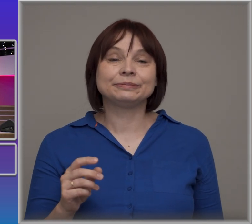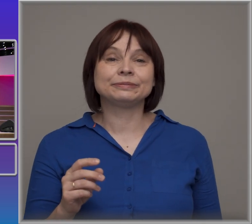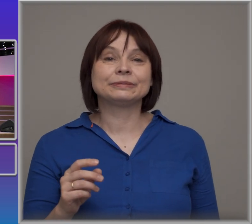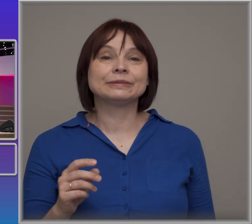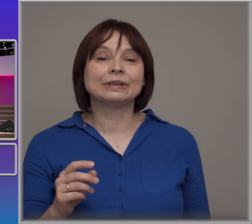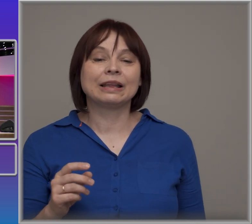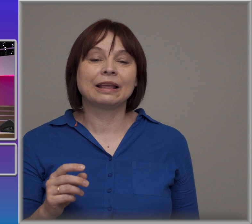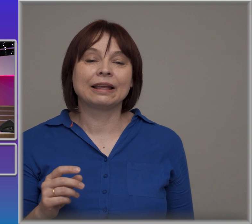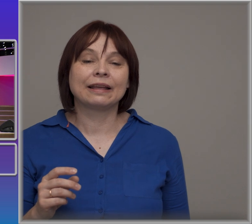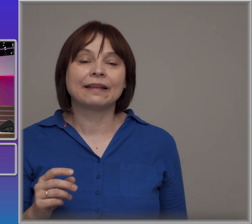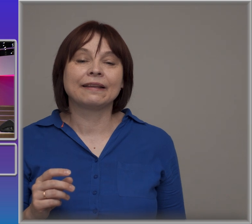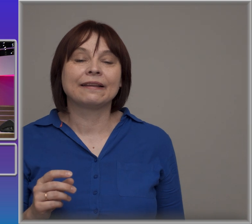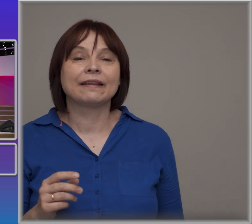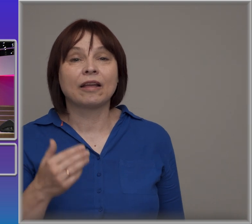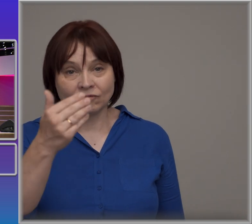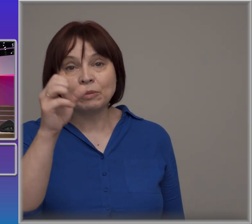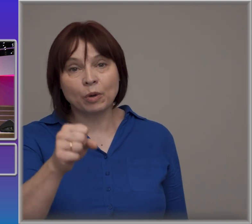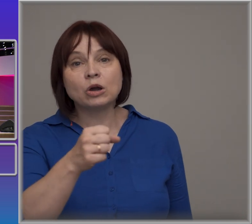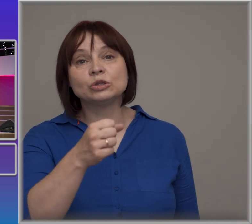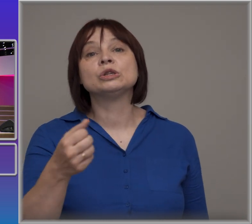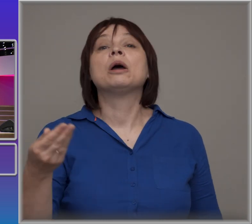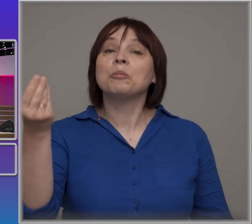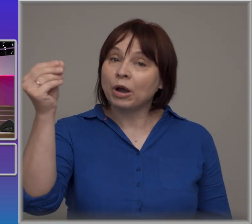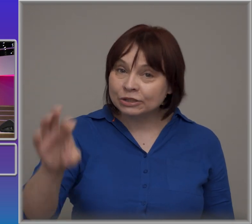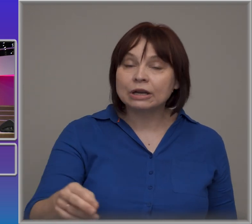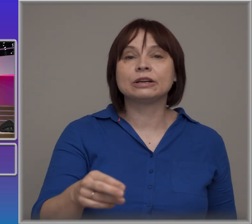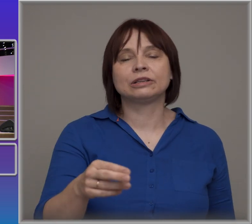нашей жизни. Ты Бог, который раздает дары.